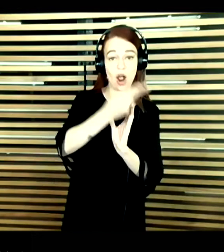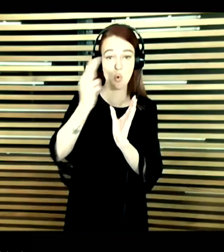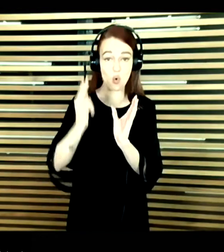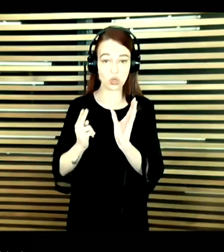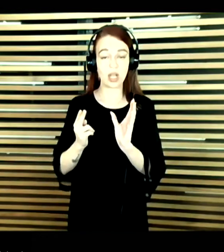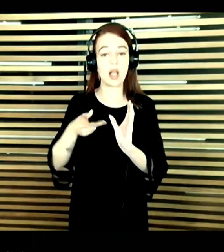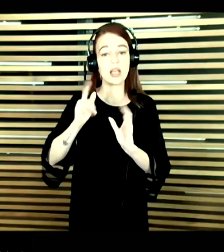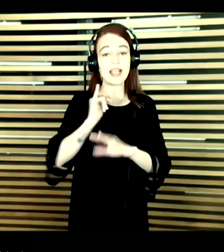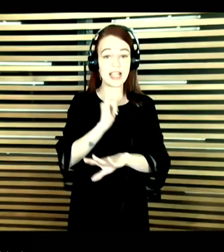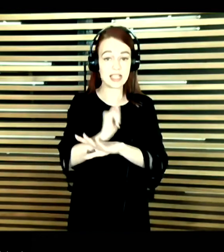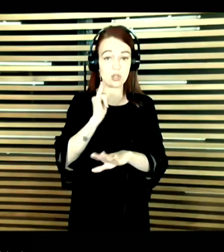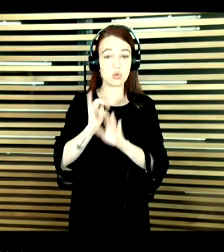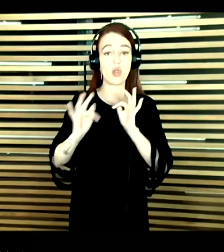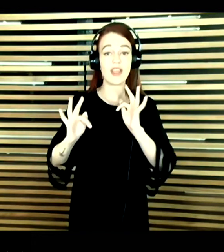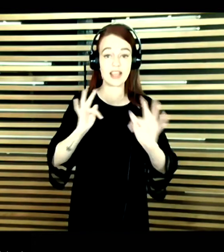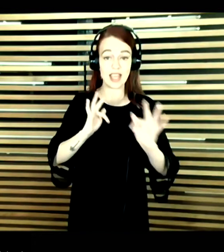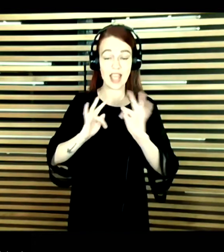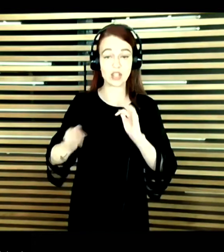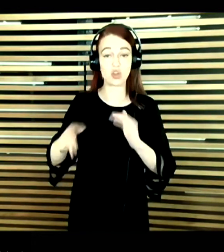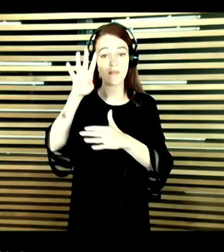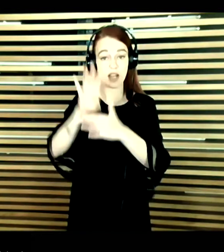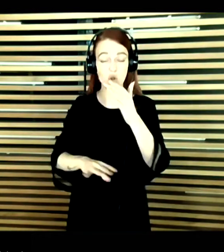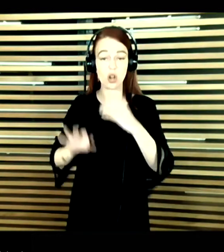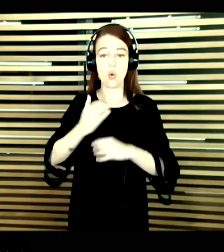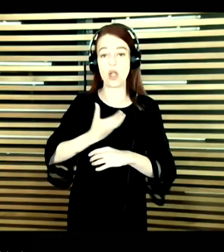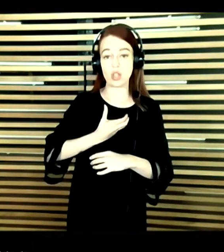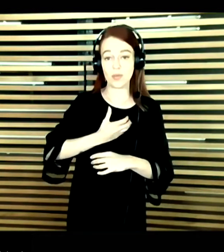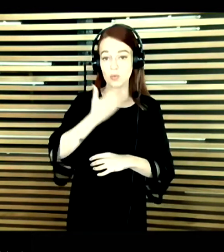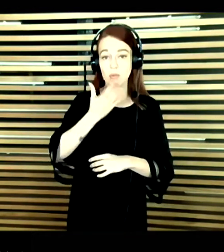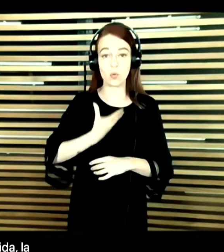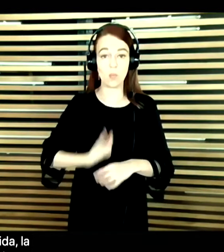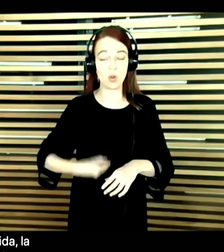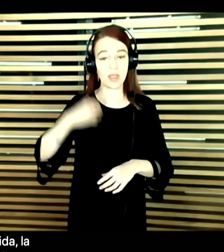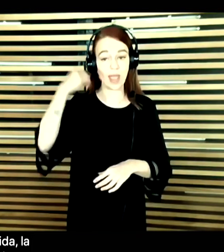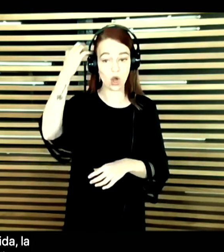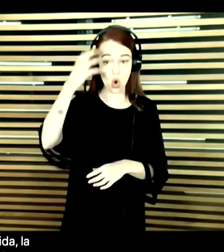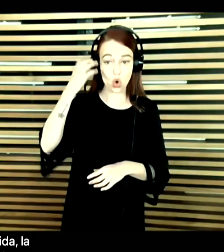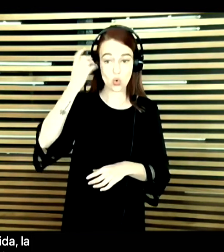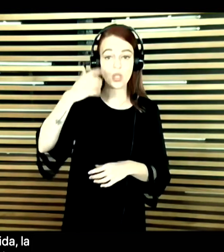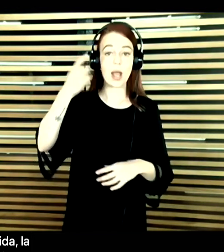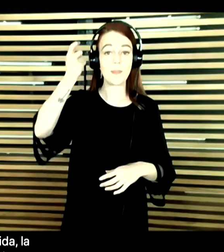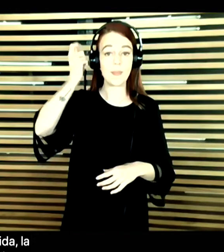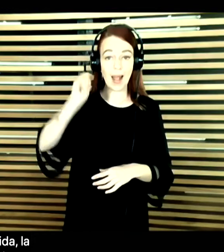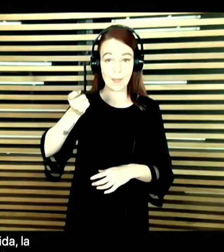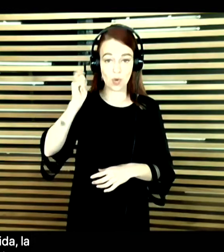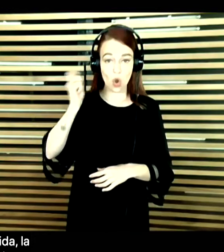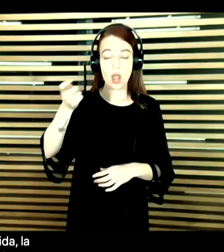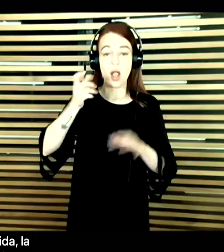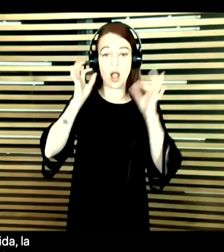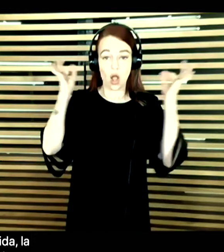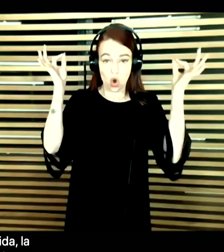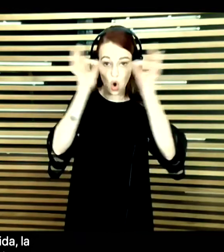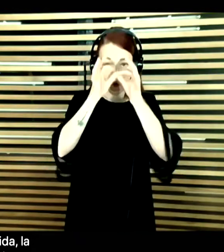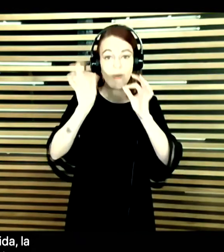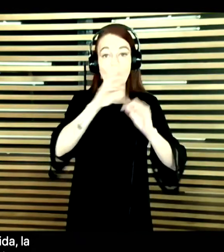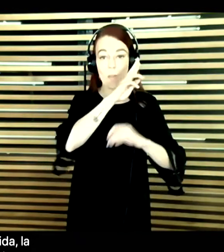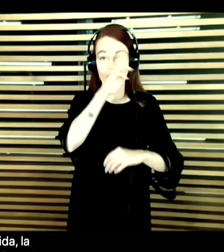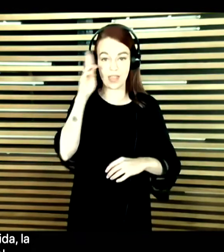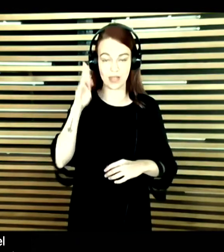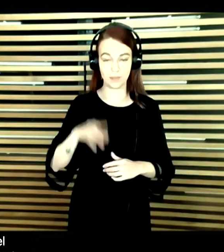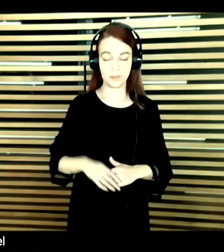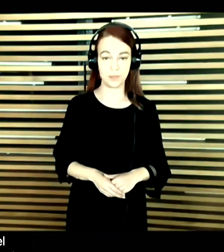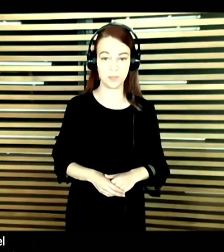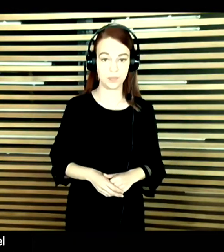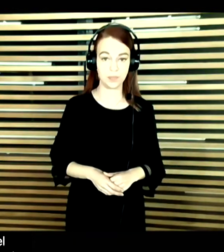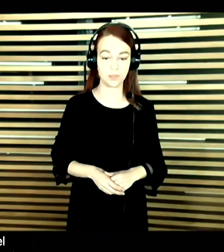de Barcelona o ayuntamientos como el de Murcia, Coruña, Pamplona, Córdoba o Madrid.